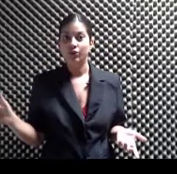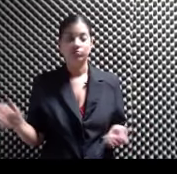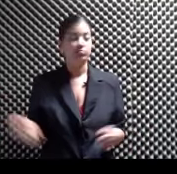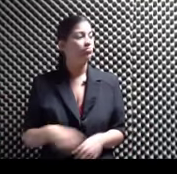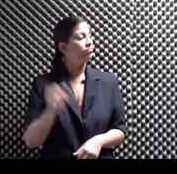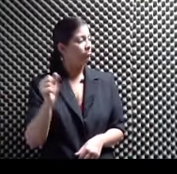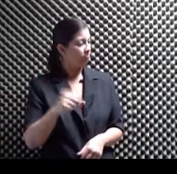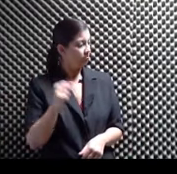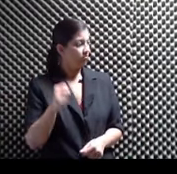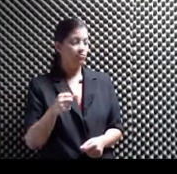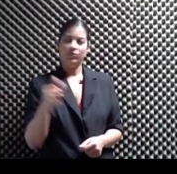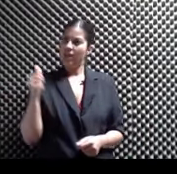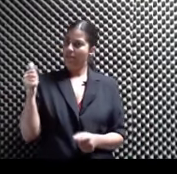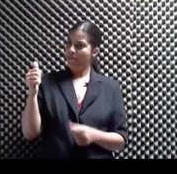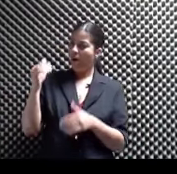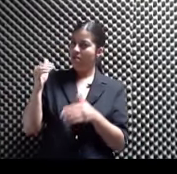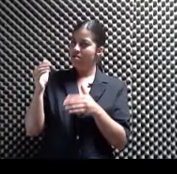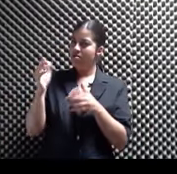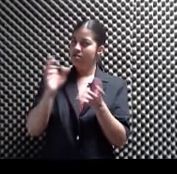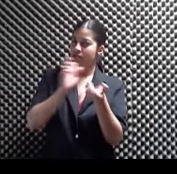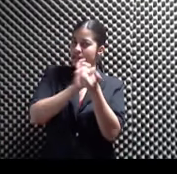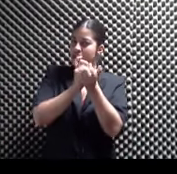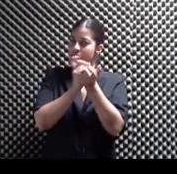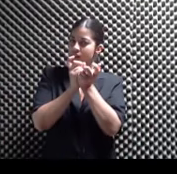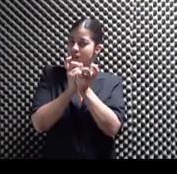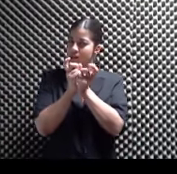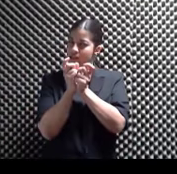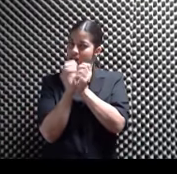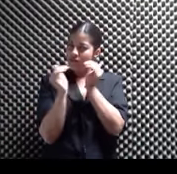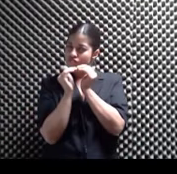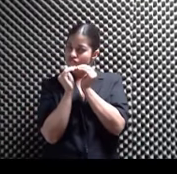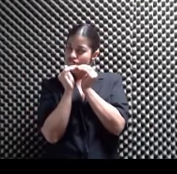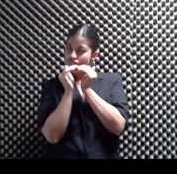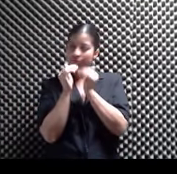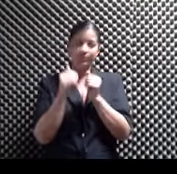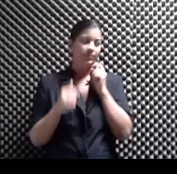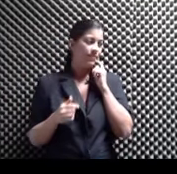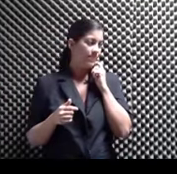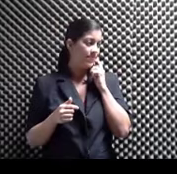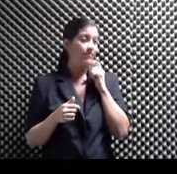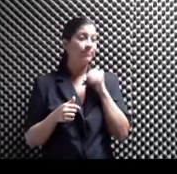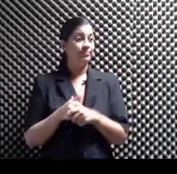increíble, sí, va ¿cómo? Calibrando, como calibrando. Sí. Es tremendo, eso habla